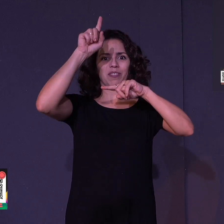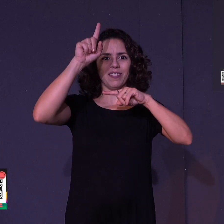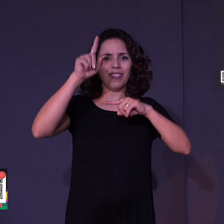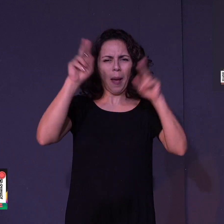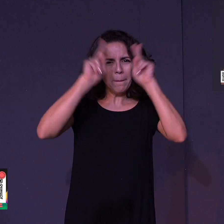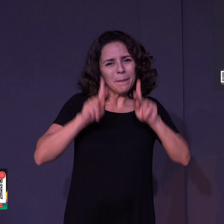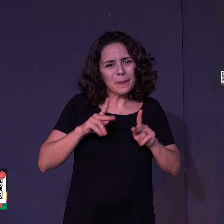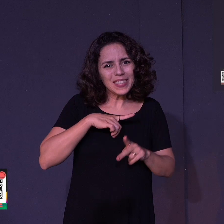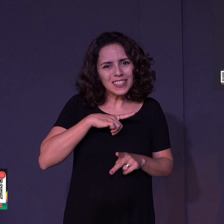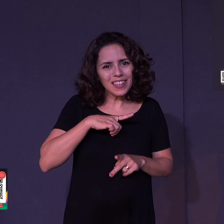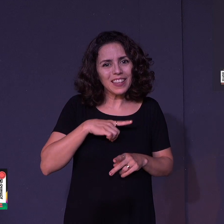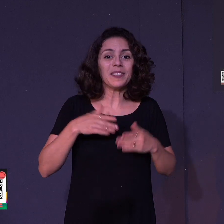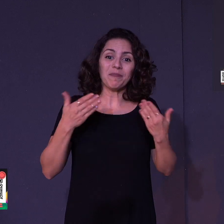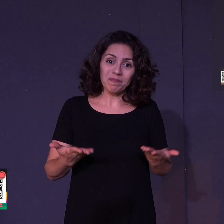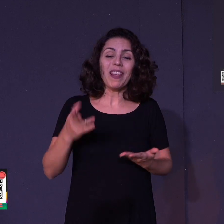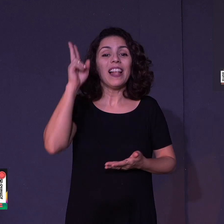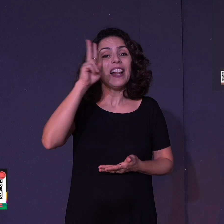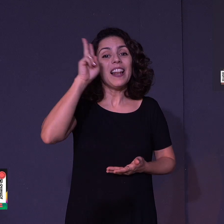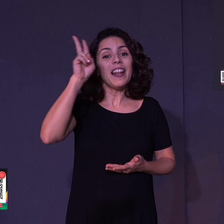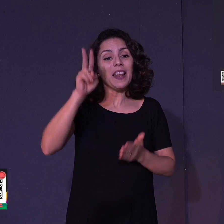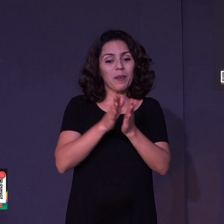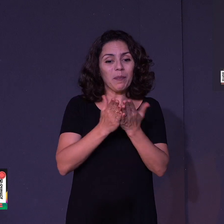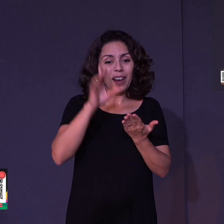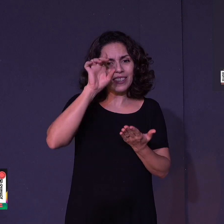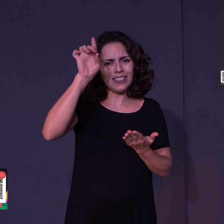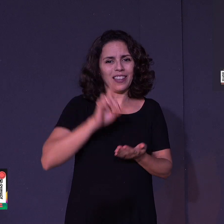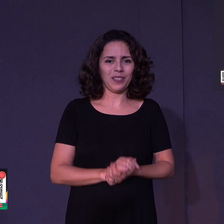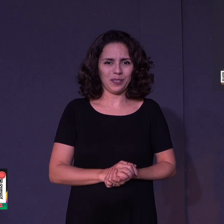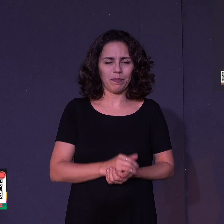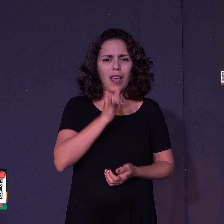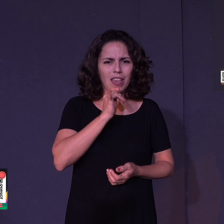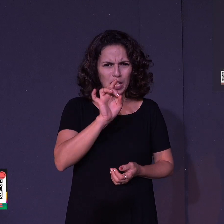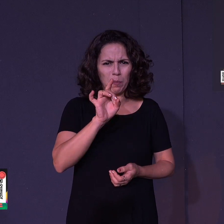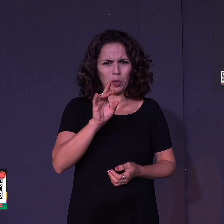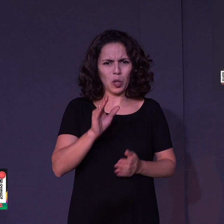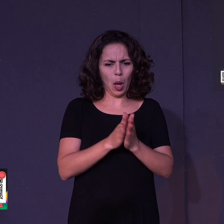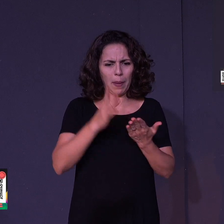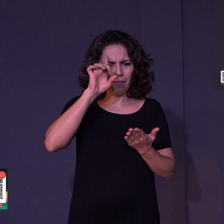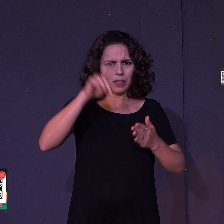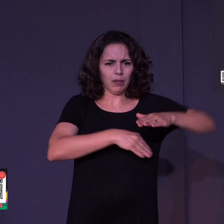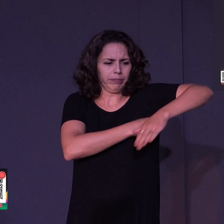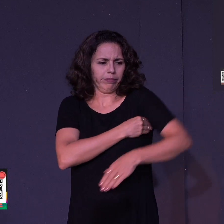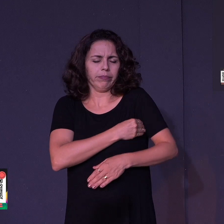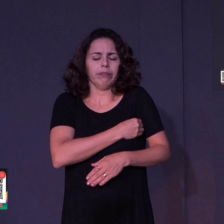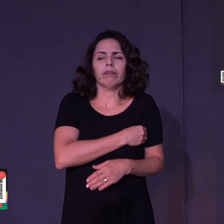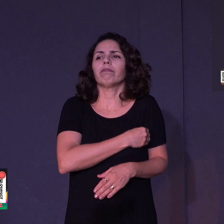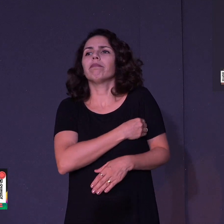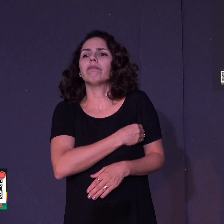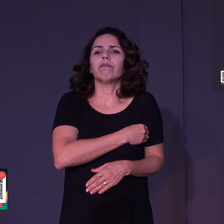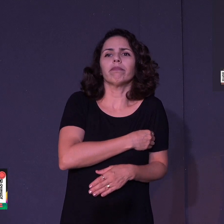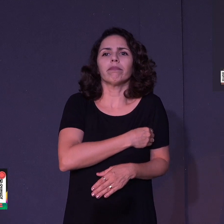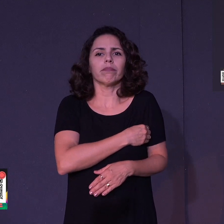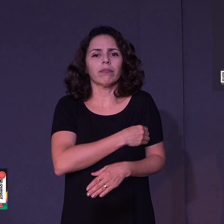seu coração. Não caminhe só debaixo do braço, nem só no dia de vir à igreja, mas caminhe com a palavra no seu coração. E mais do